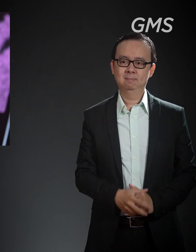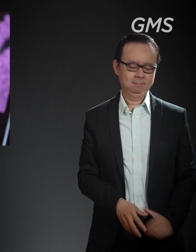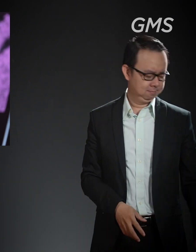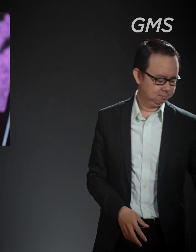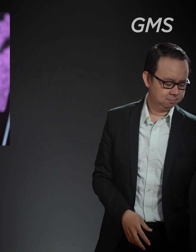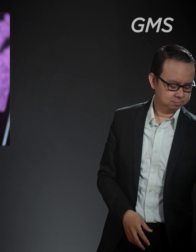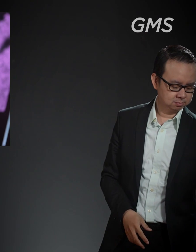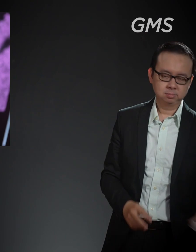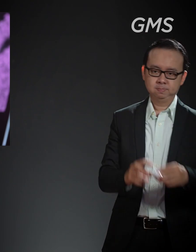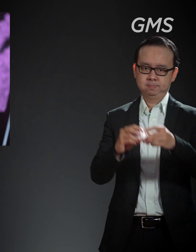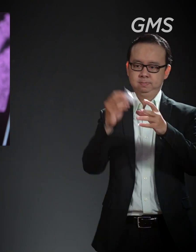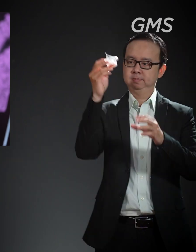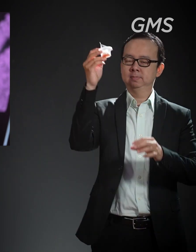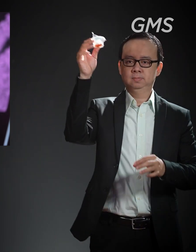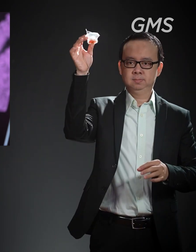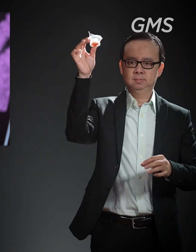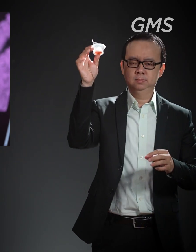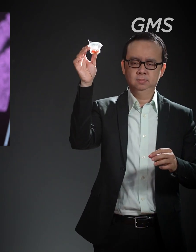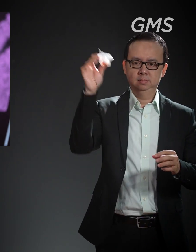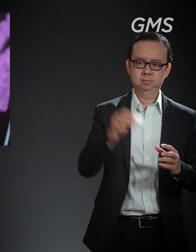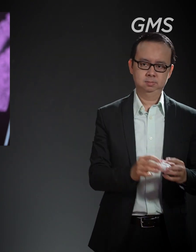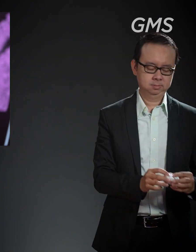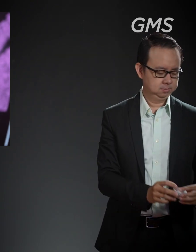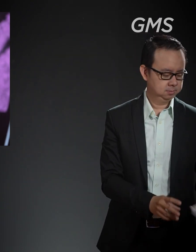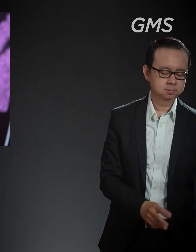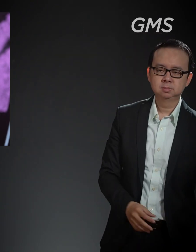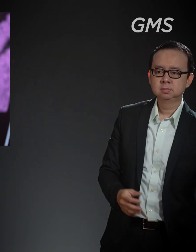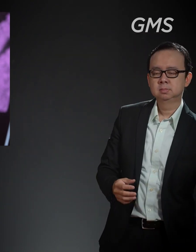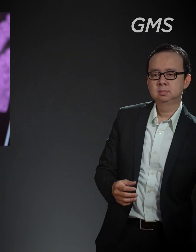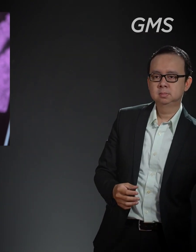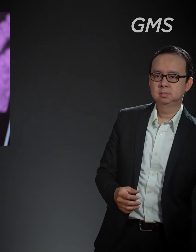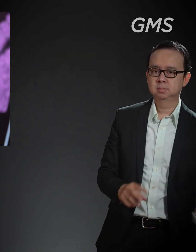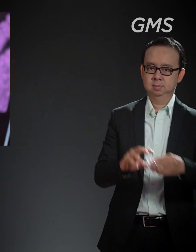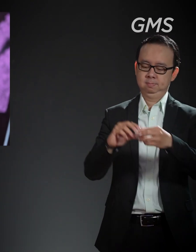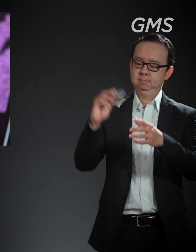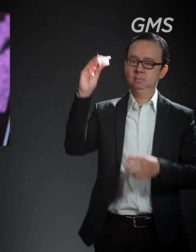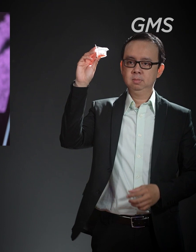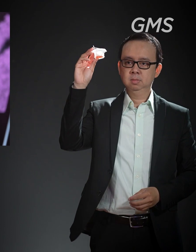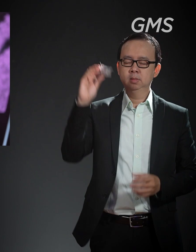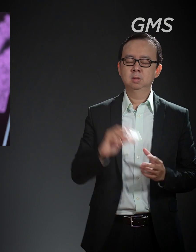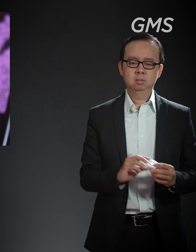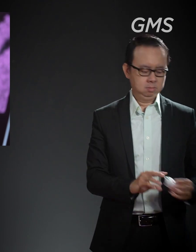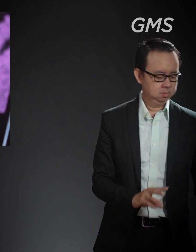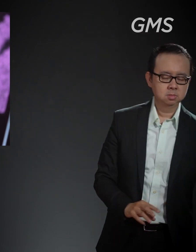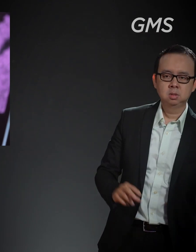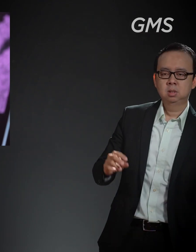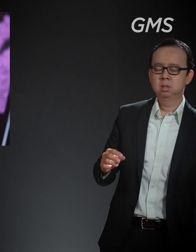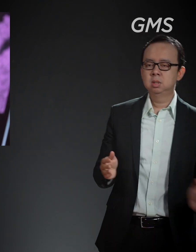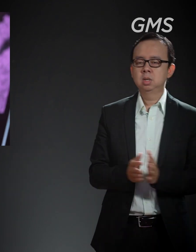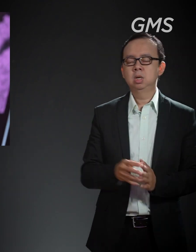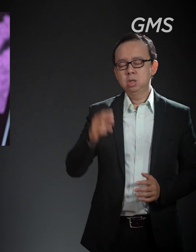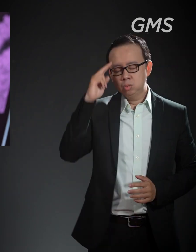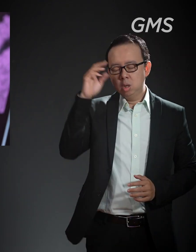Lalu Tuhan Yesus mengangkat cawan itu pada malam hari itu sambil kita angkat juga cawan kita. Dan Dia berkata, inilah